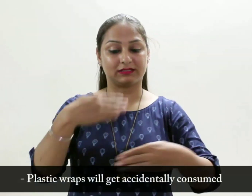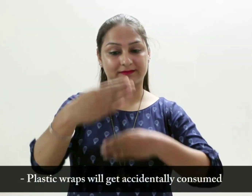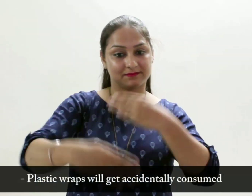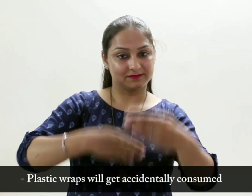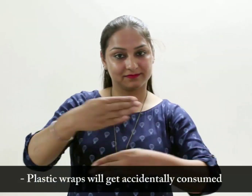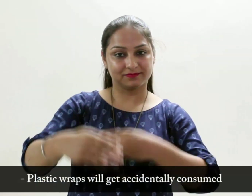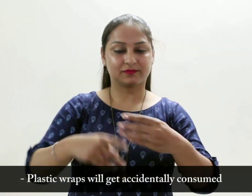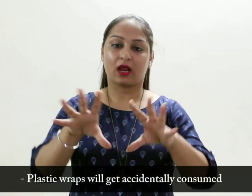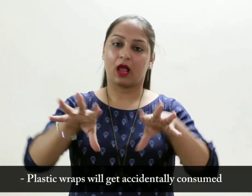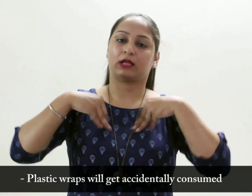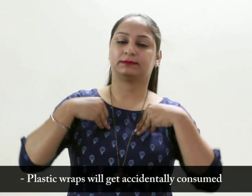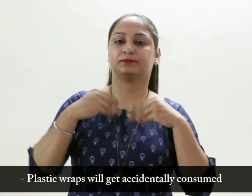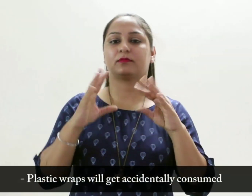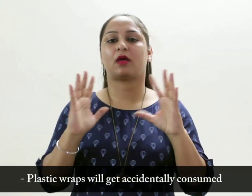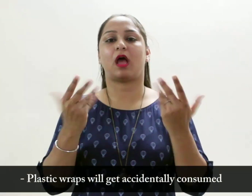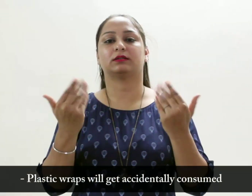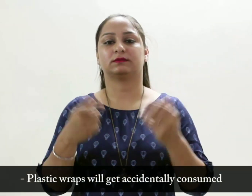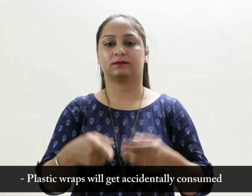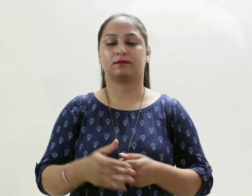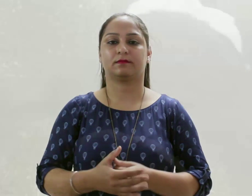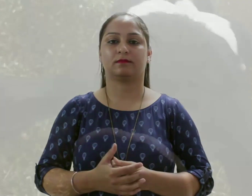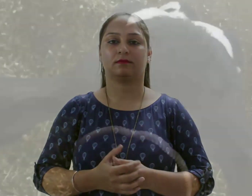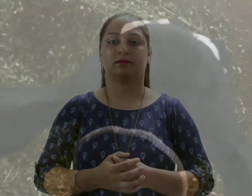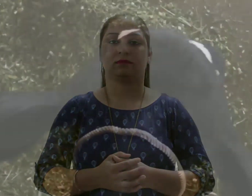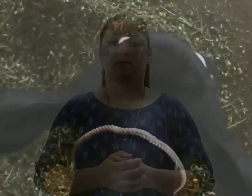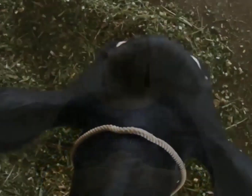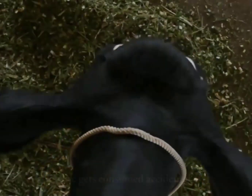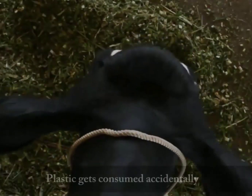प्लास्टिक रैप्स का सेवन गलती से हो जाएगा।